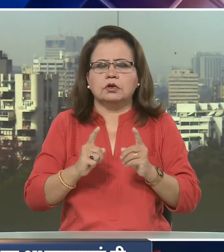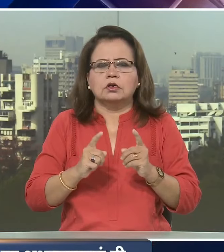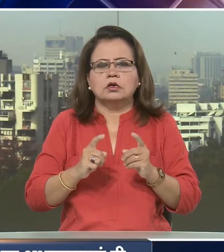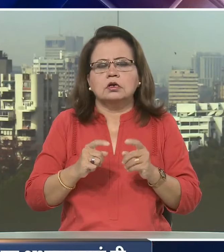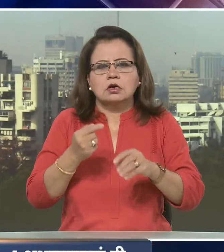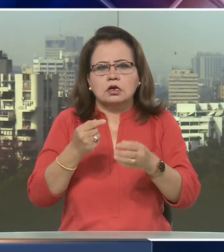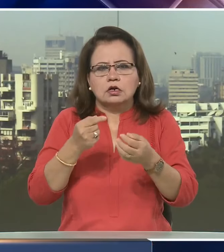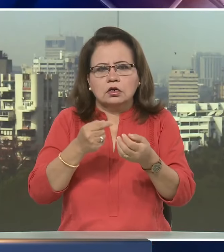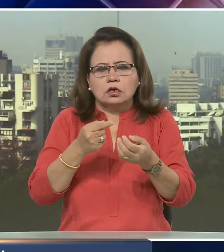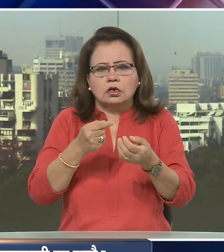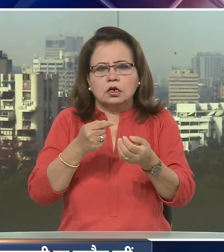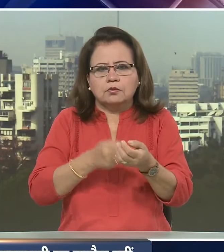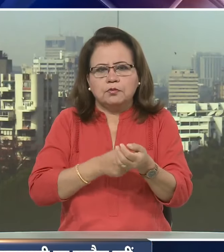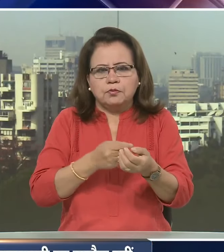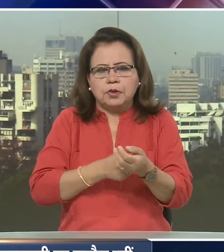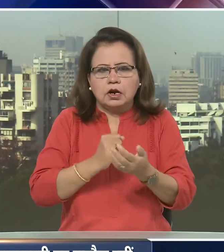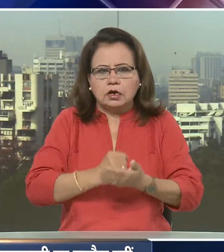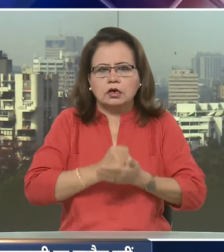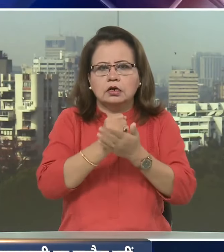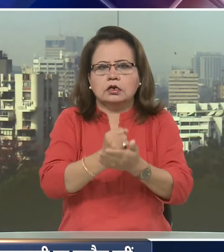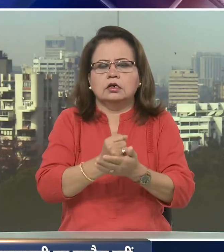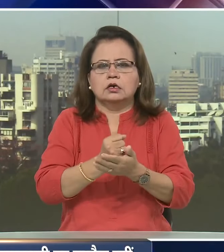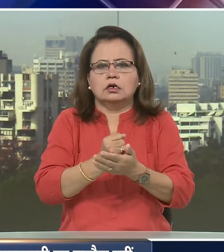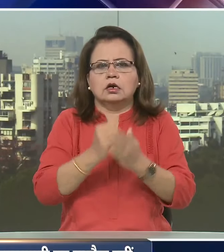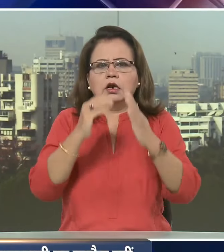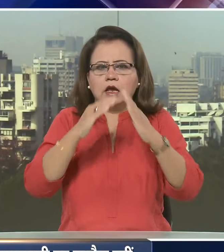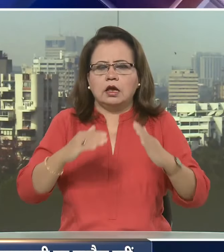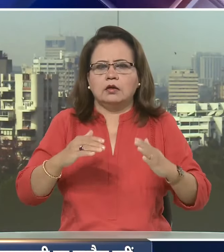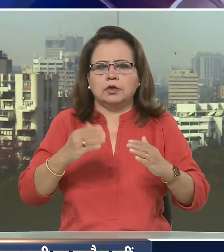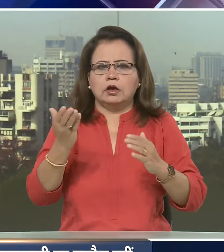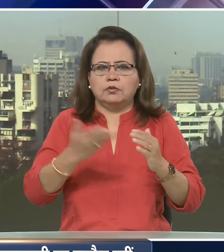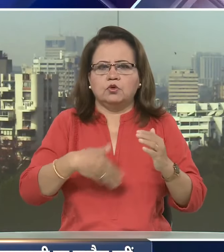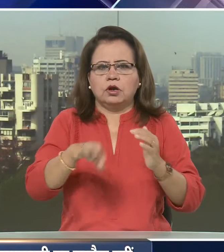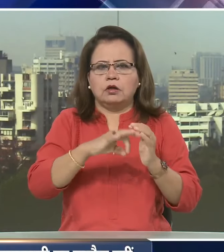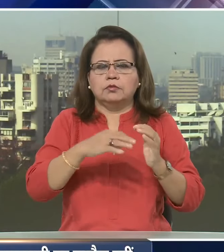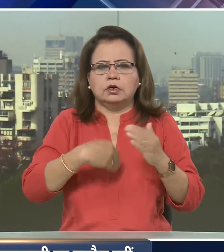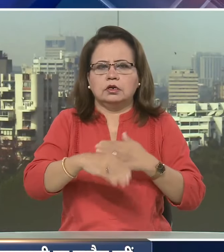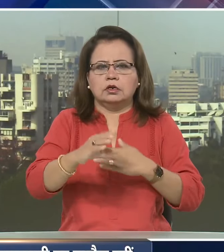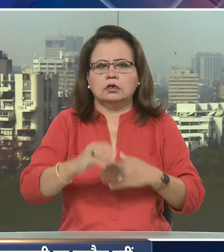पर रक्तदान सहित स्वास्थ्य संबंधी कैंप का आयोजन करेगा।